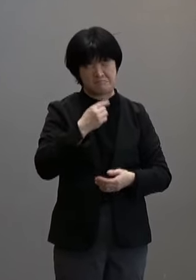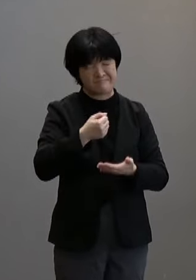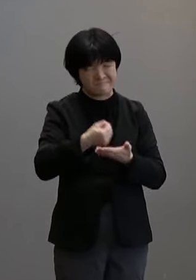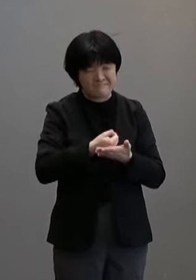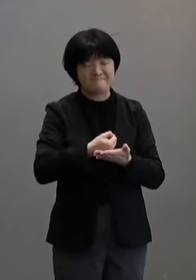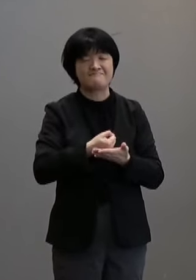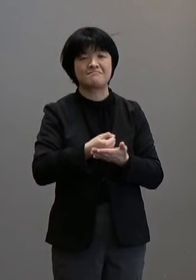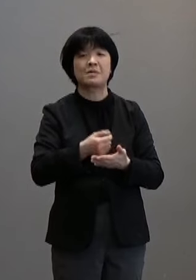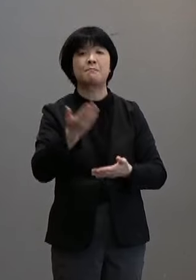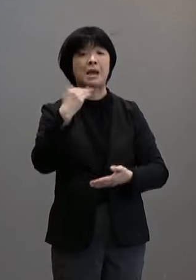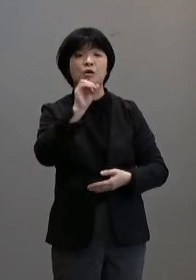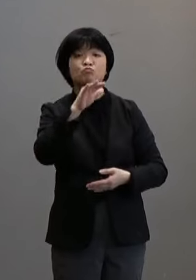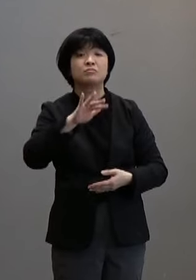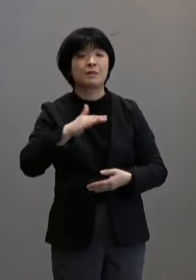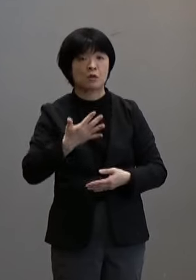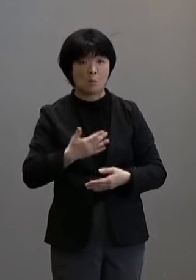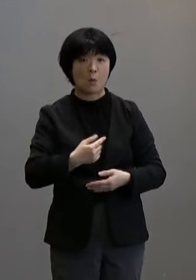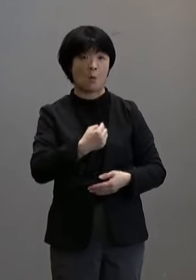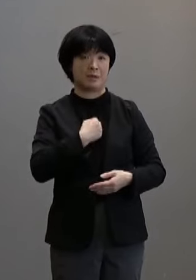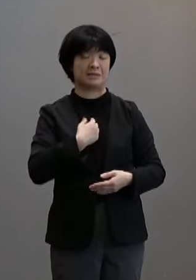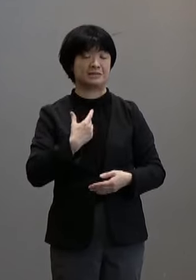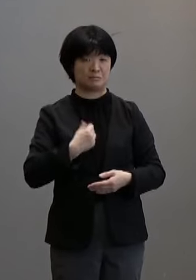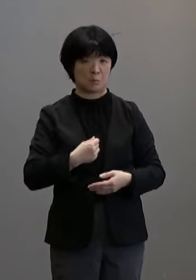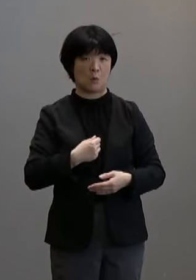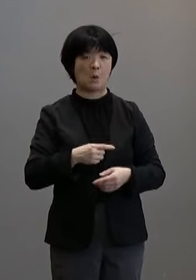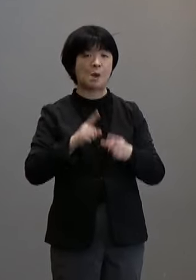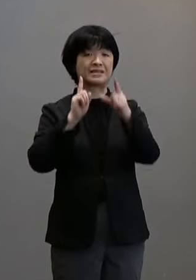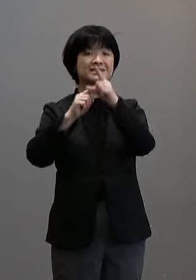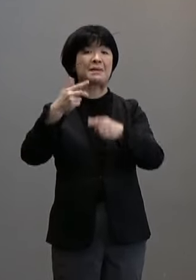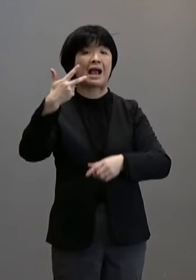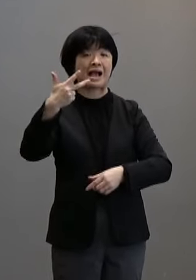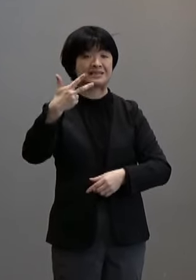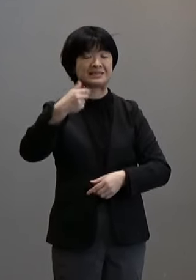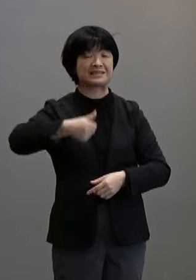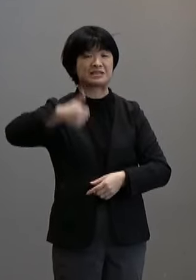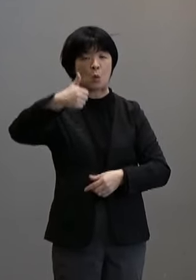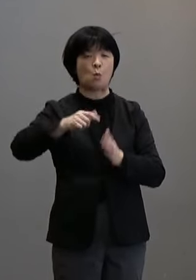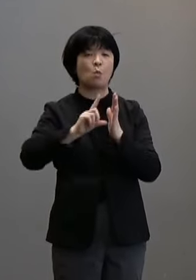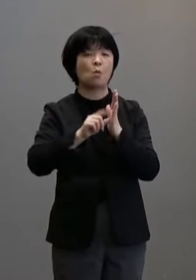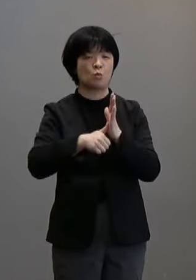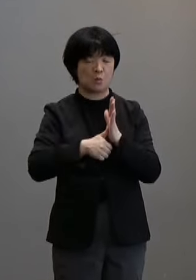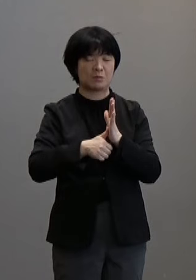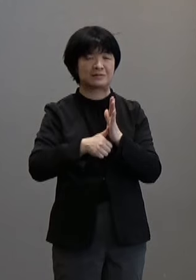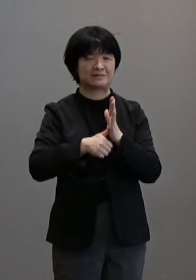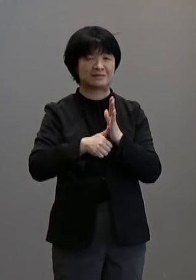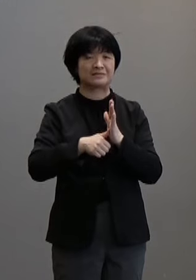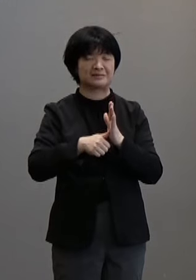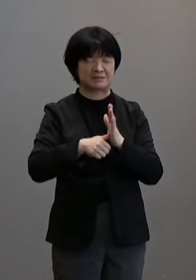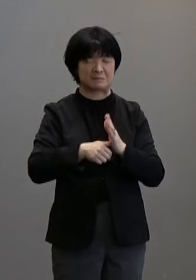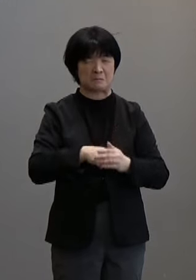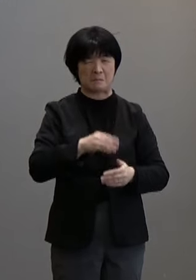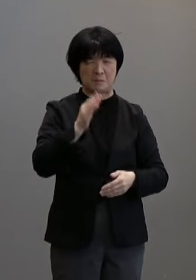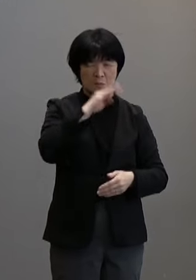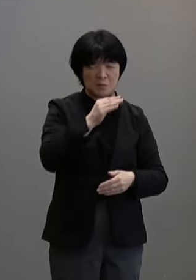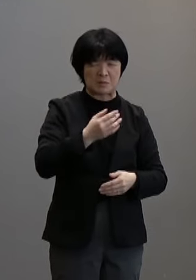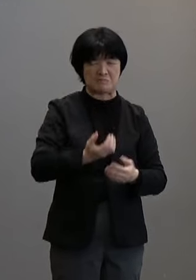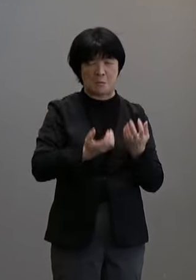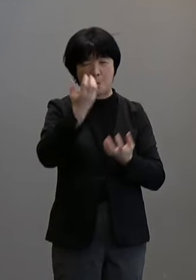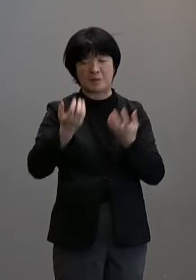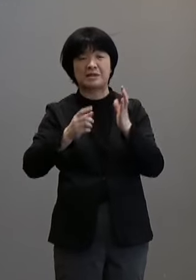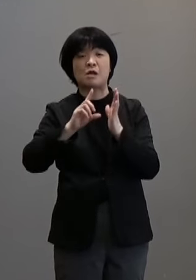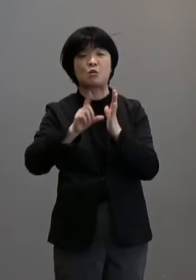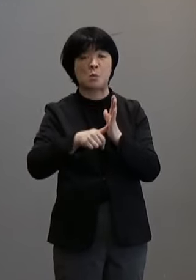以前も申し上げましたけれども、私自身千葉市での市長時代もですね、千葉市でこうした不祥事が多発したときに、徹